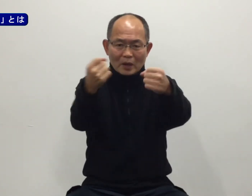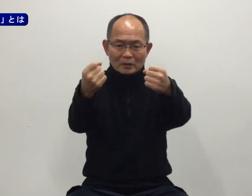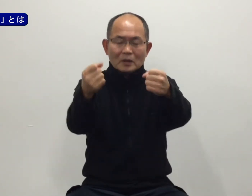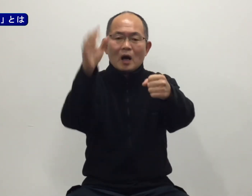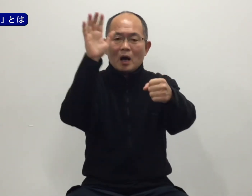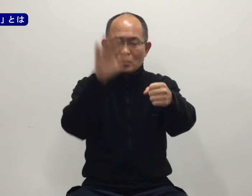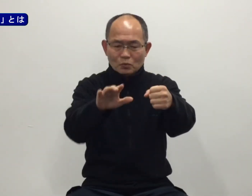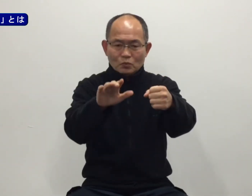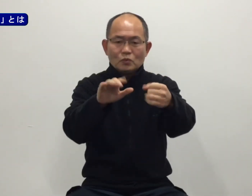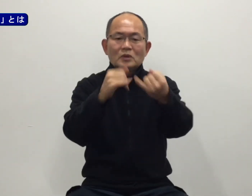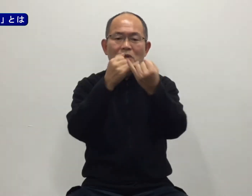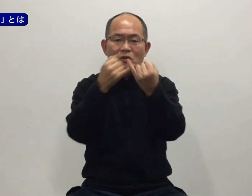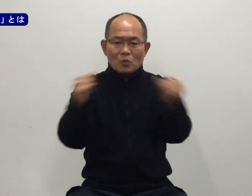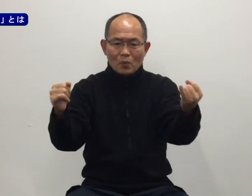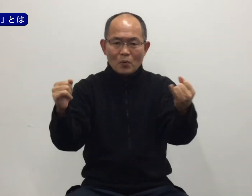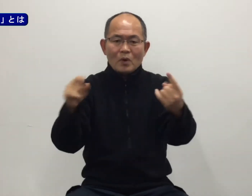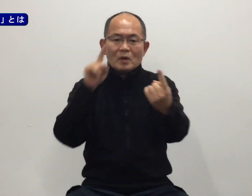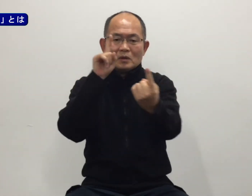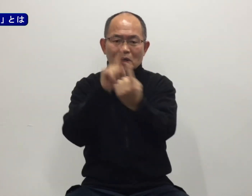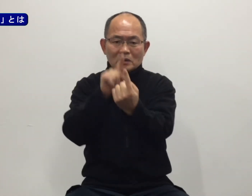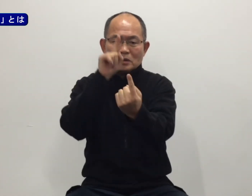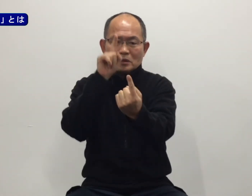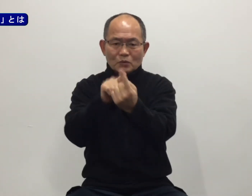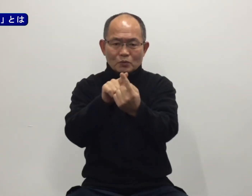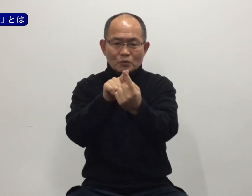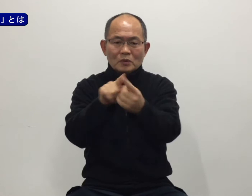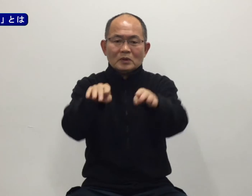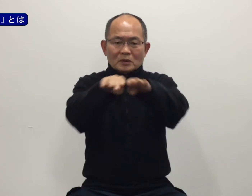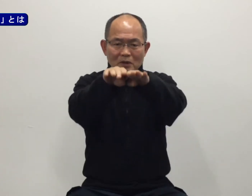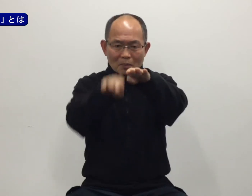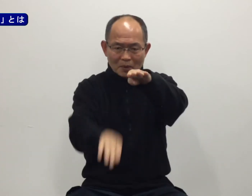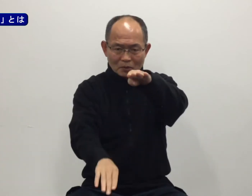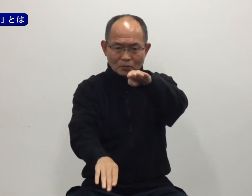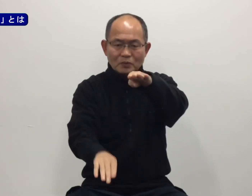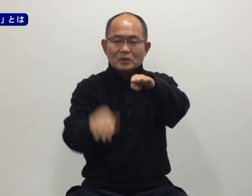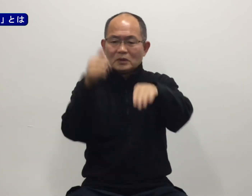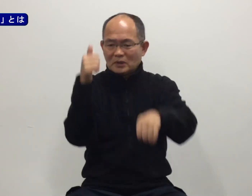障害のある人に対する差別を禁止しています